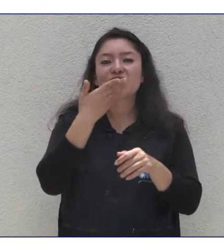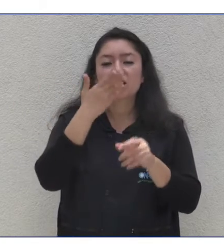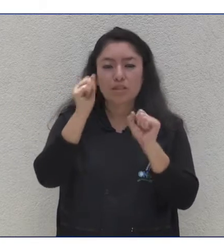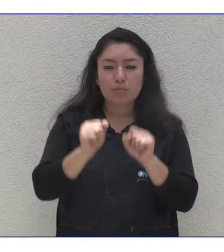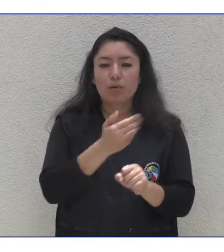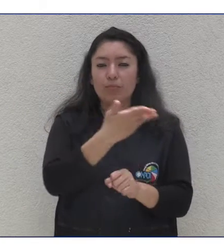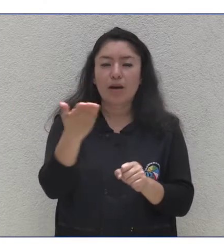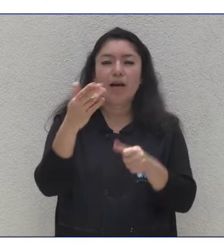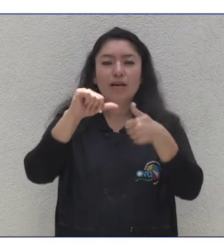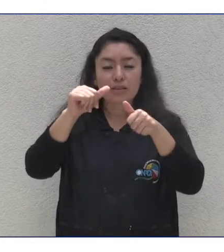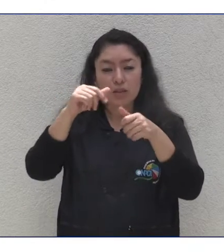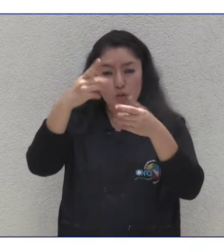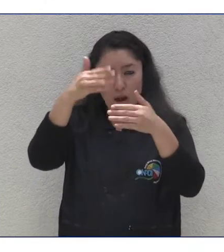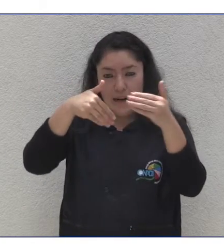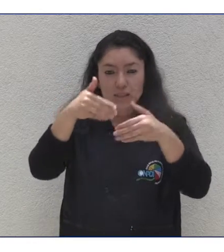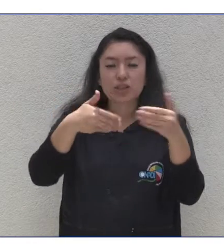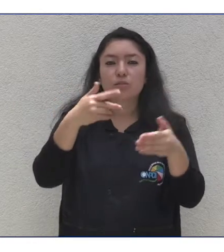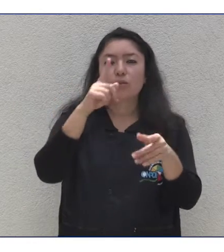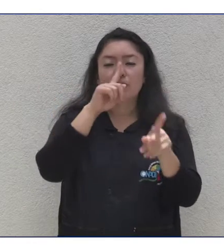archivo.